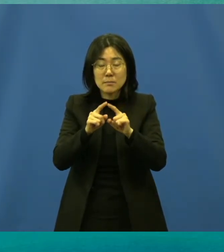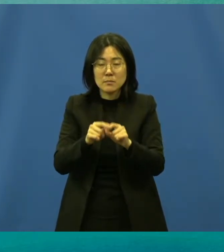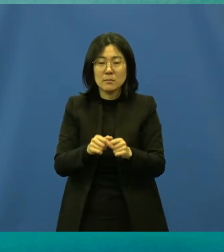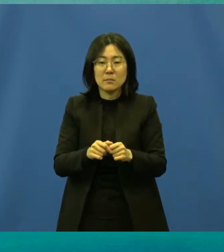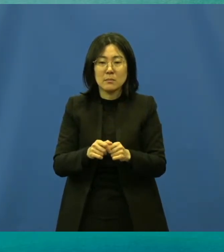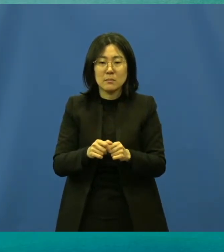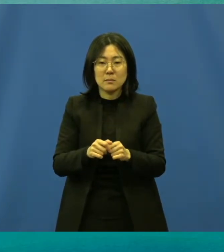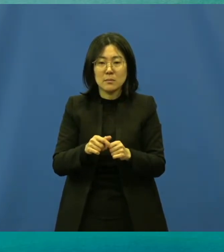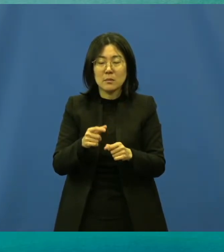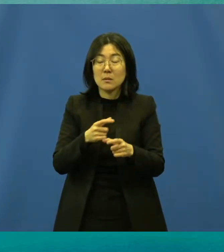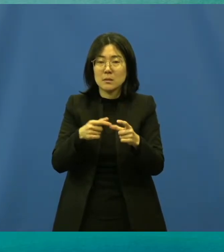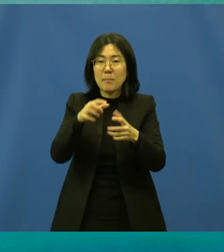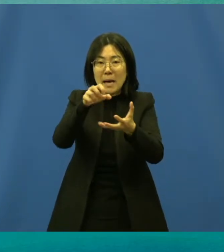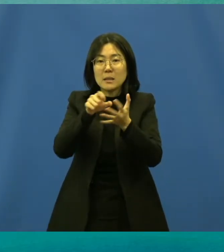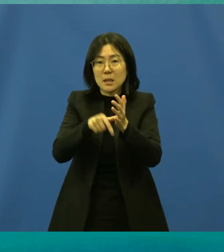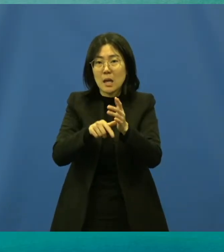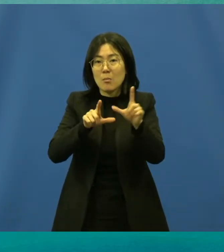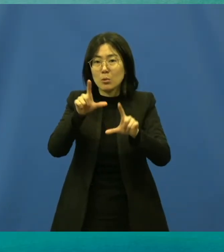니느웨로 가라.